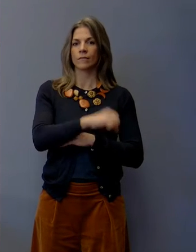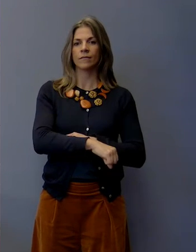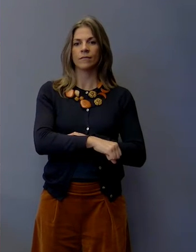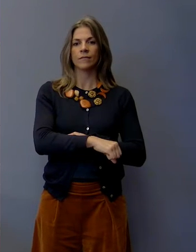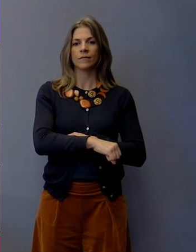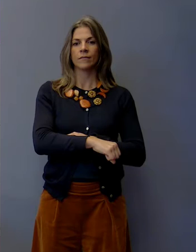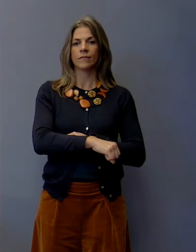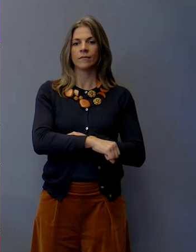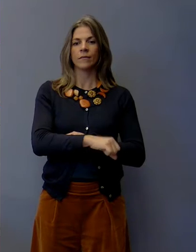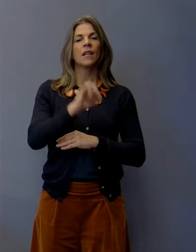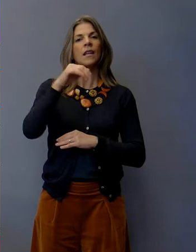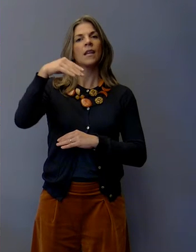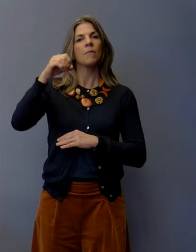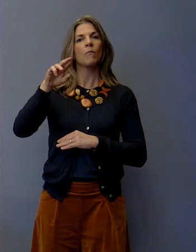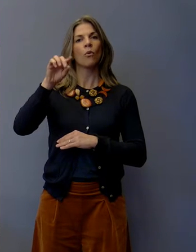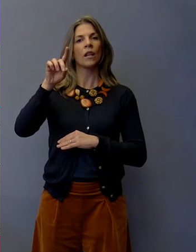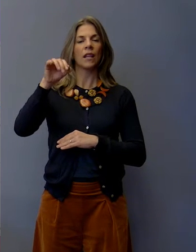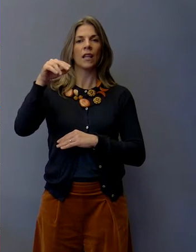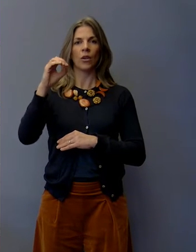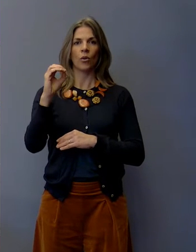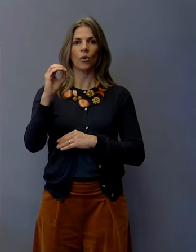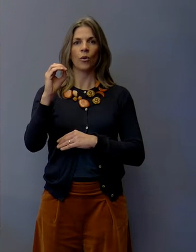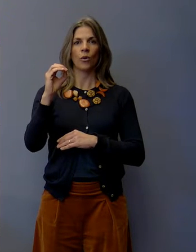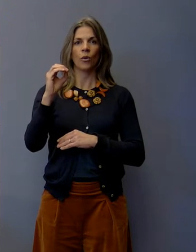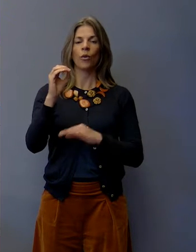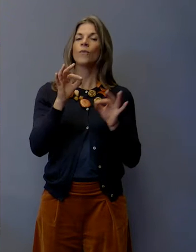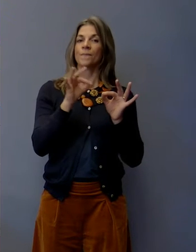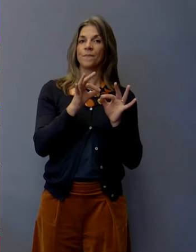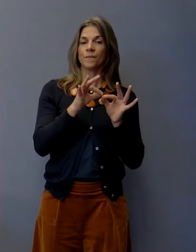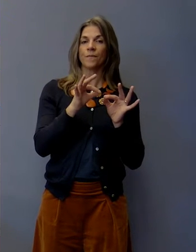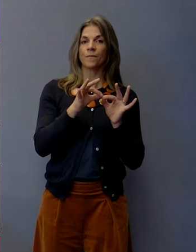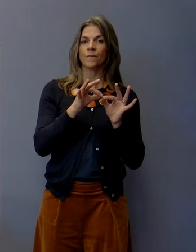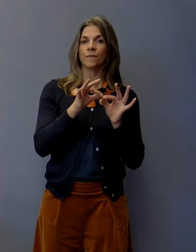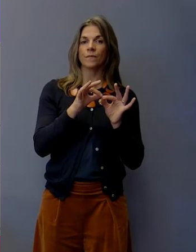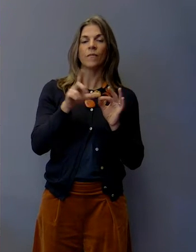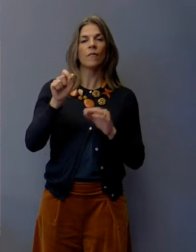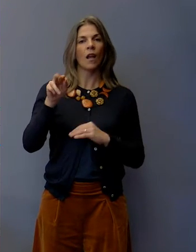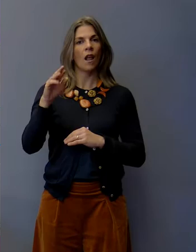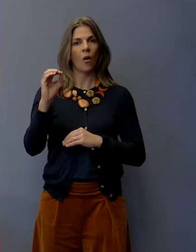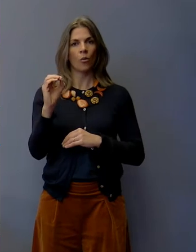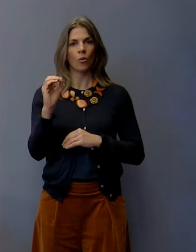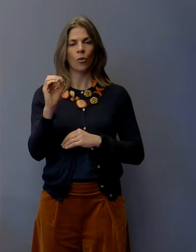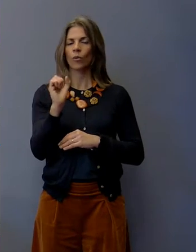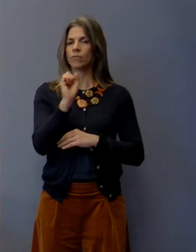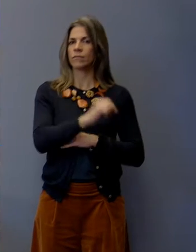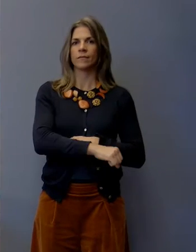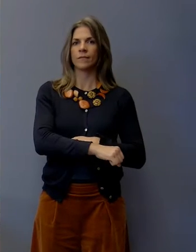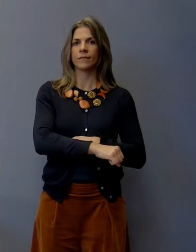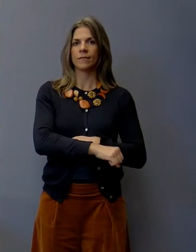consigliere immordino favorevole consigliera lauro braia